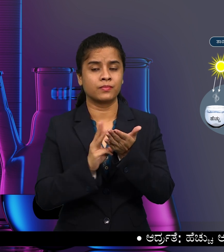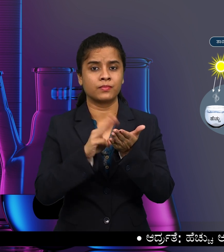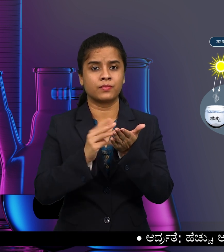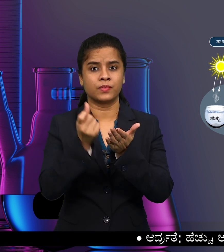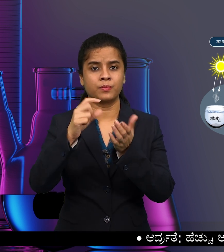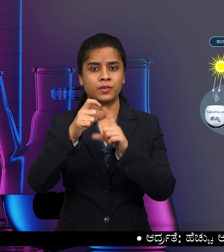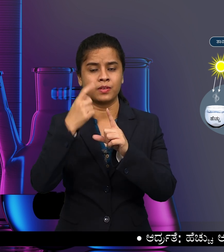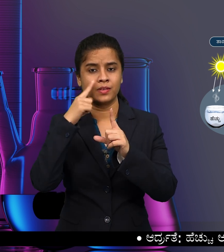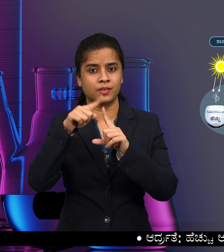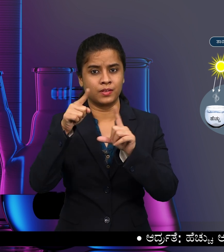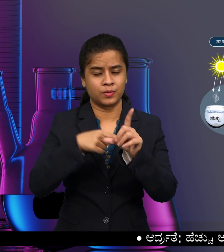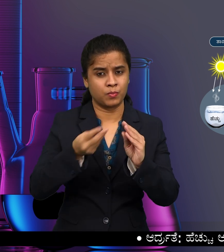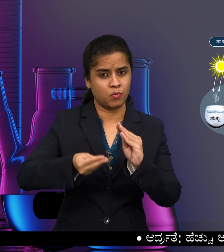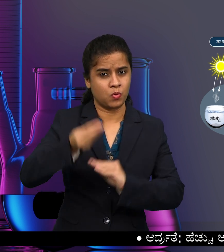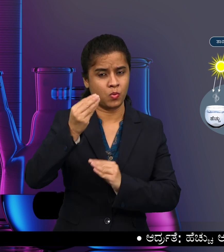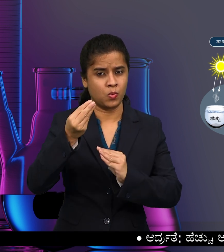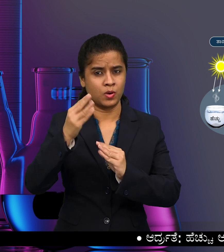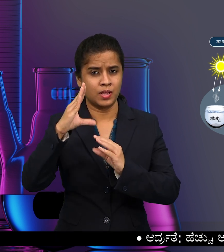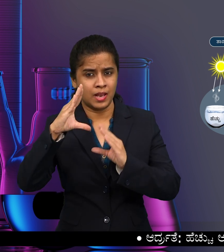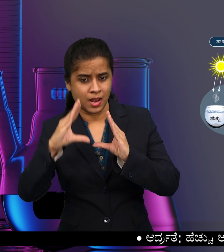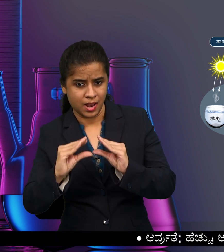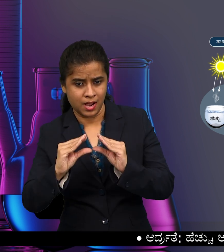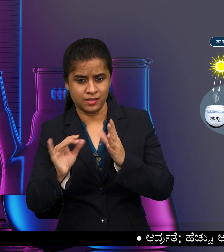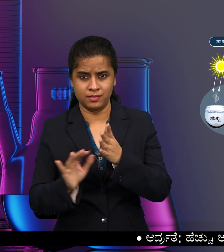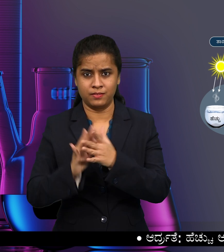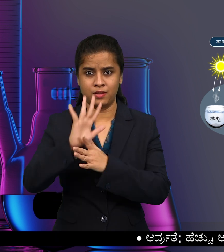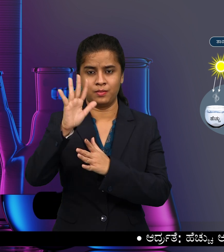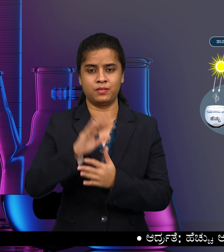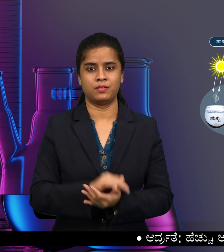ಆರ್ದ್ರತೆ. ಹೆಚ್ಚು ಆರ್ದ್ರತೆ, ಕಡಿಮೆ ಆವಿಯಾಗುವಿಕೆ.